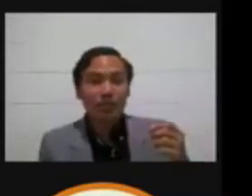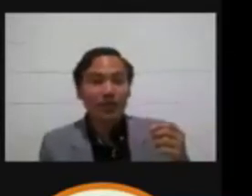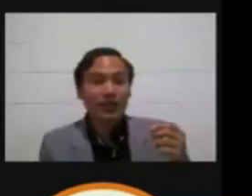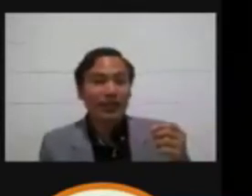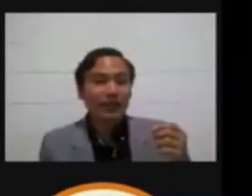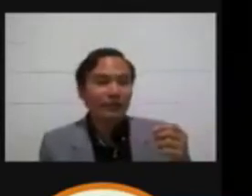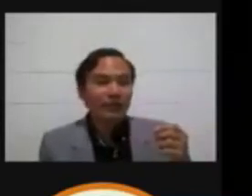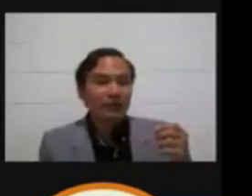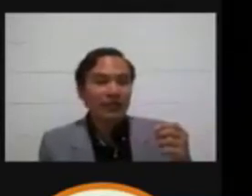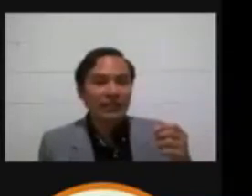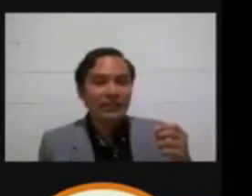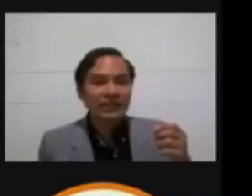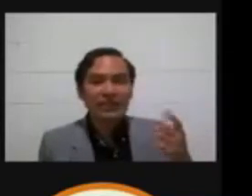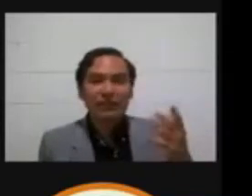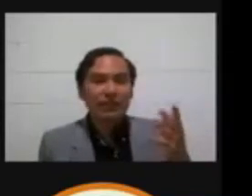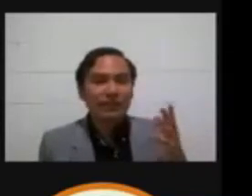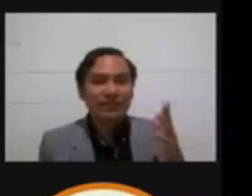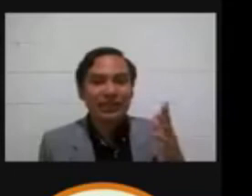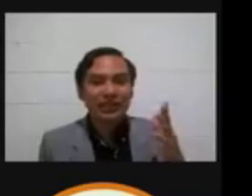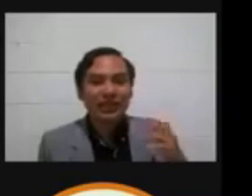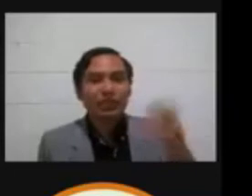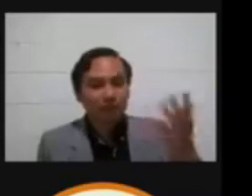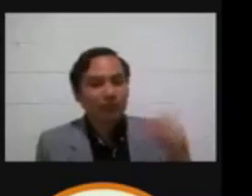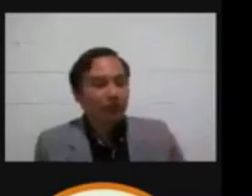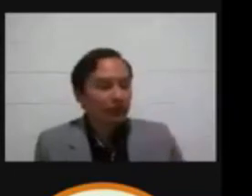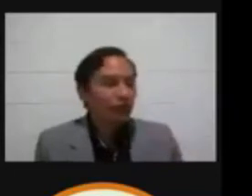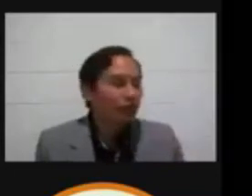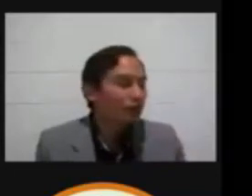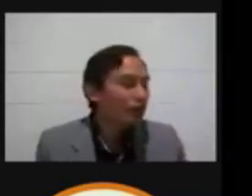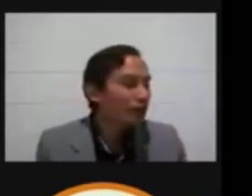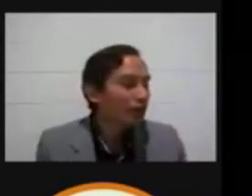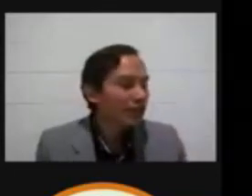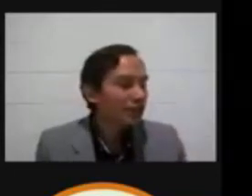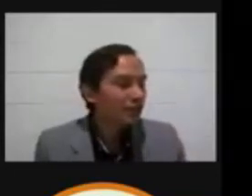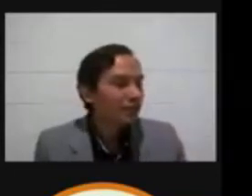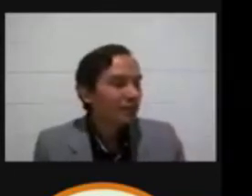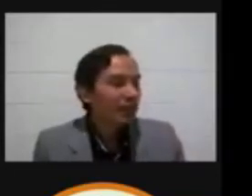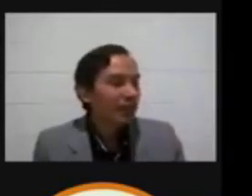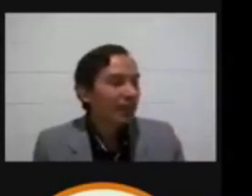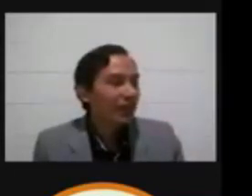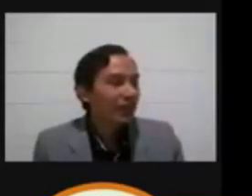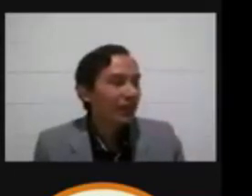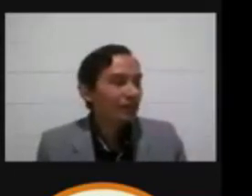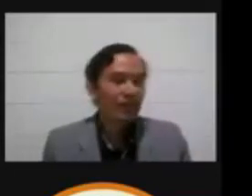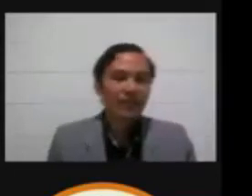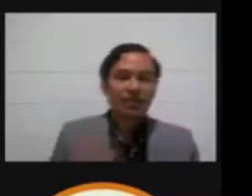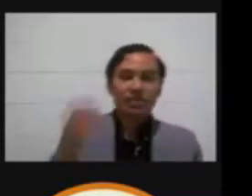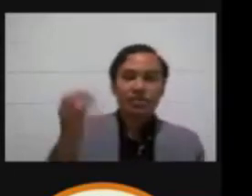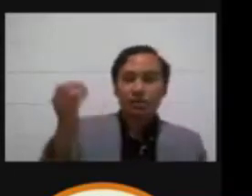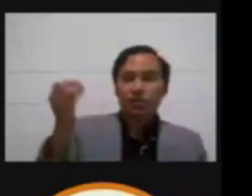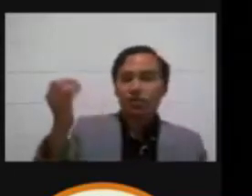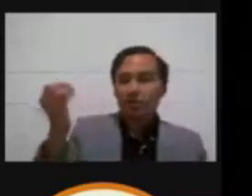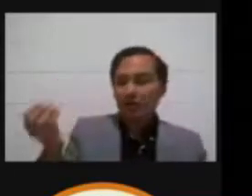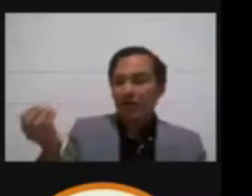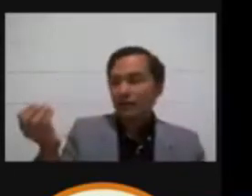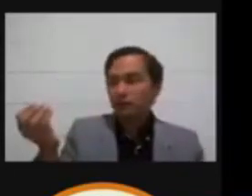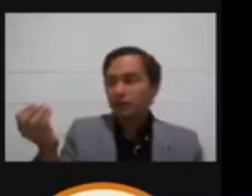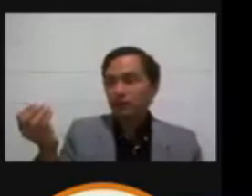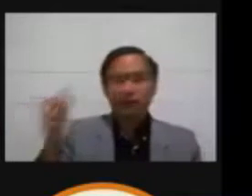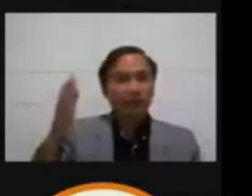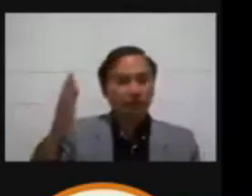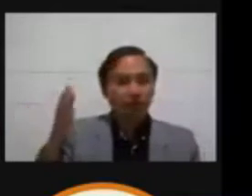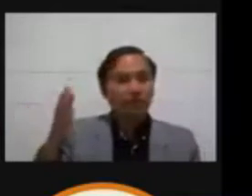de igual manera, vienen y dicen, sí, pero fíjese que, bueno, conozco de un caso que el chico estudió 9º